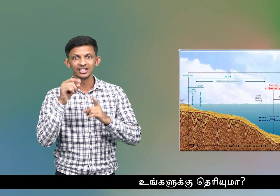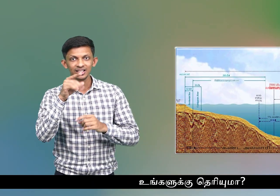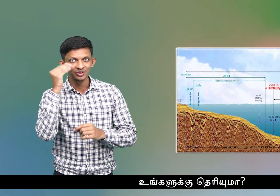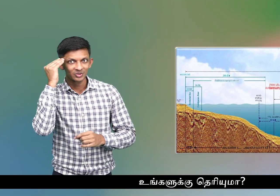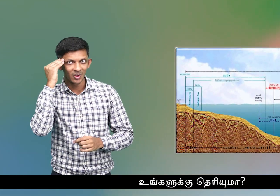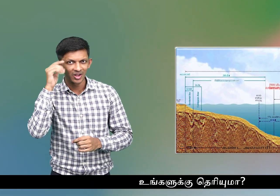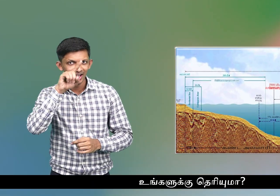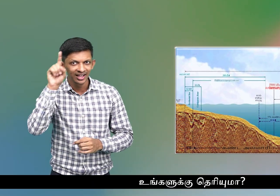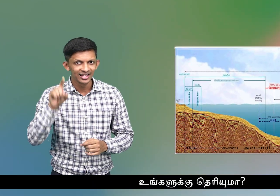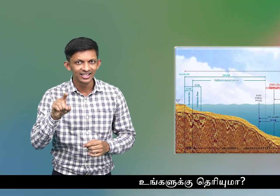உங்களுக்கு தெரியுமா?